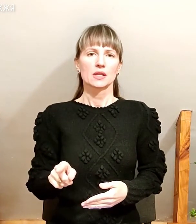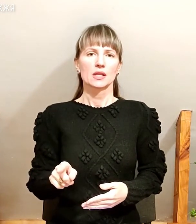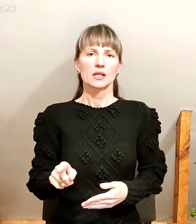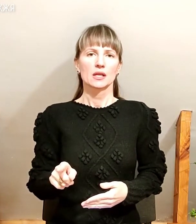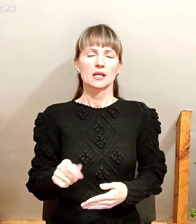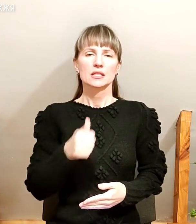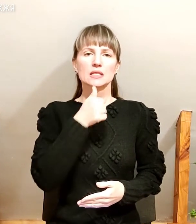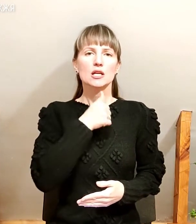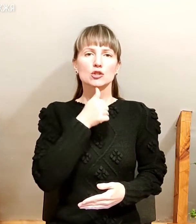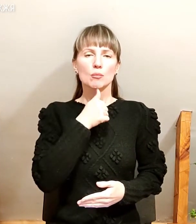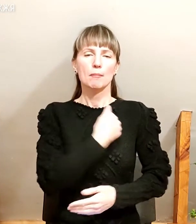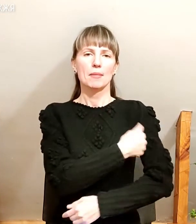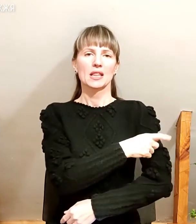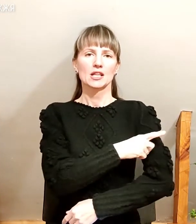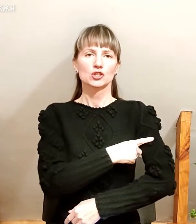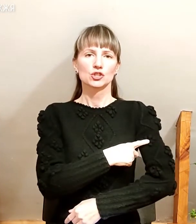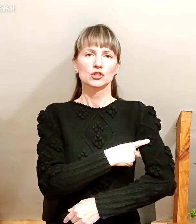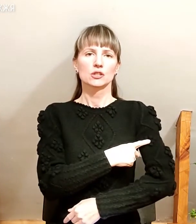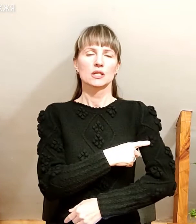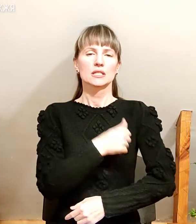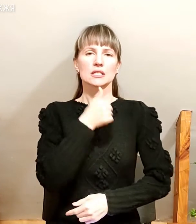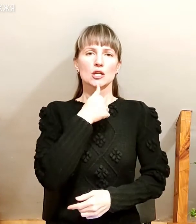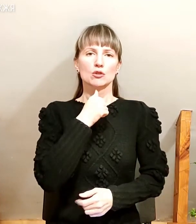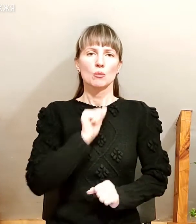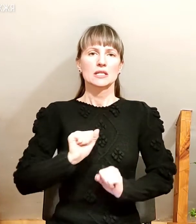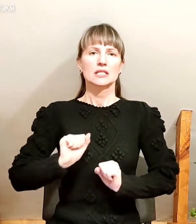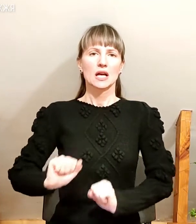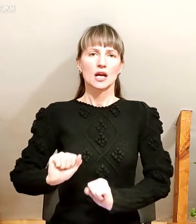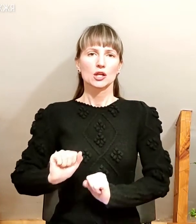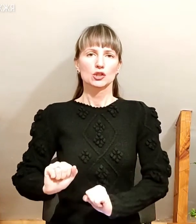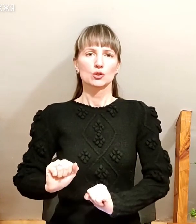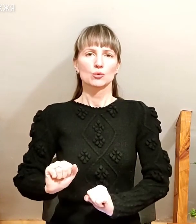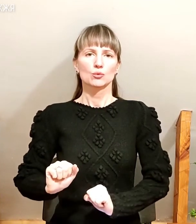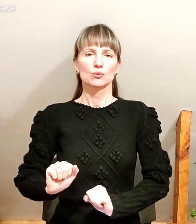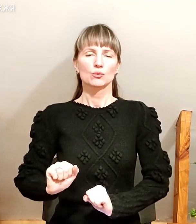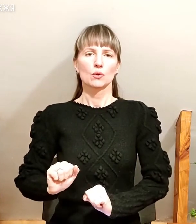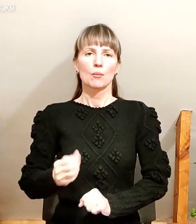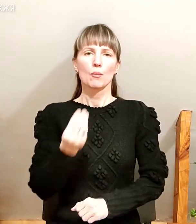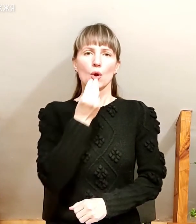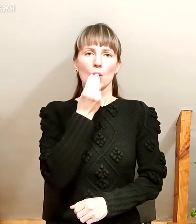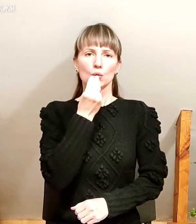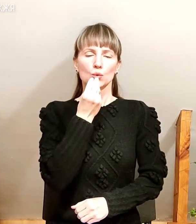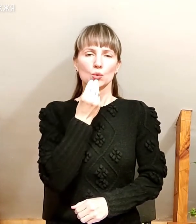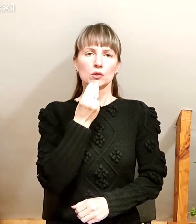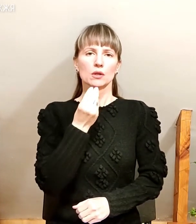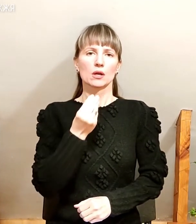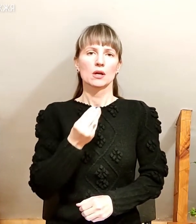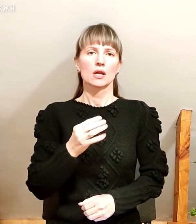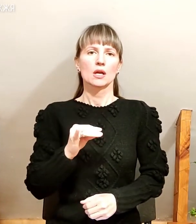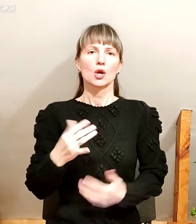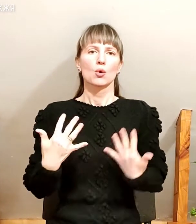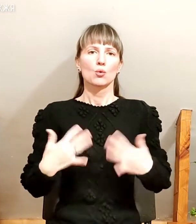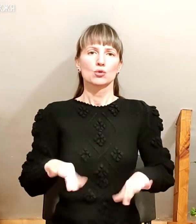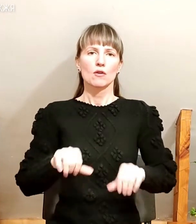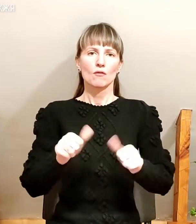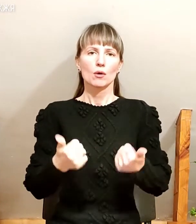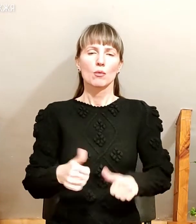засобах медичних, засобах захисту, продуктах харчування і вже формувати гуманітарні